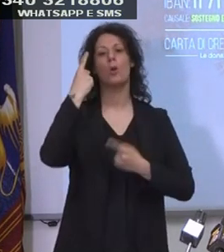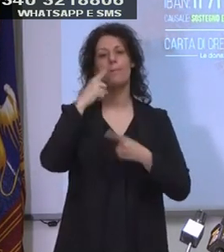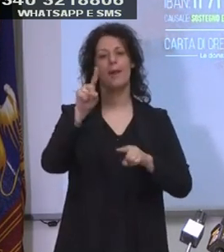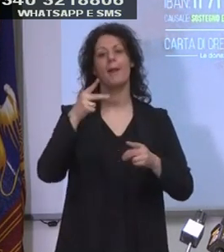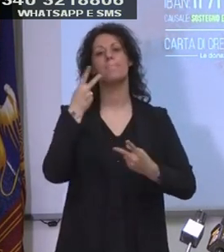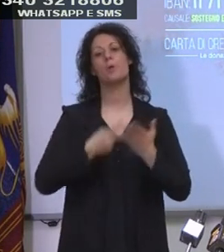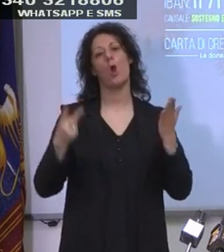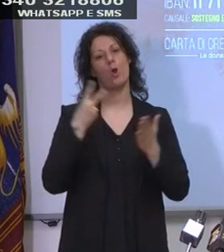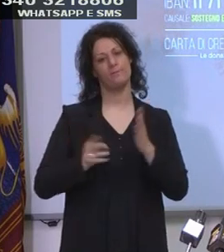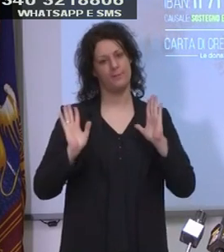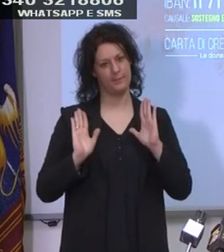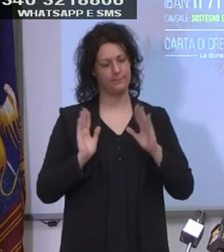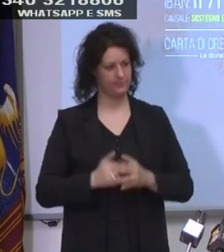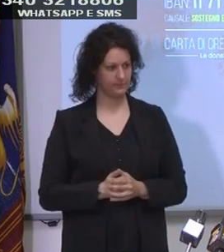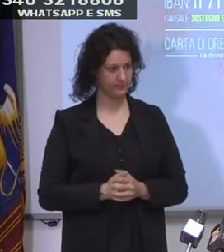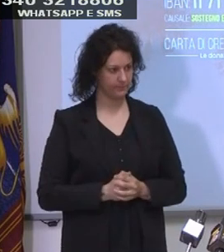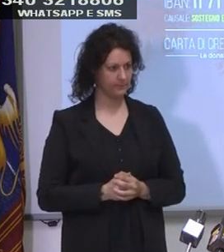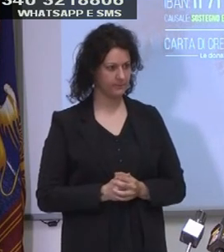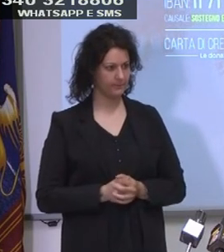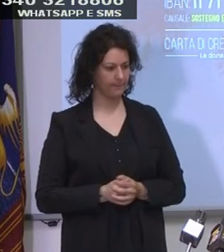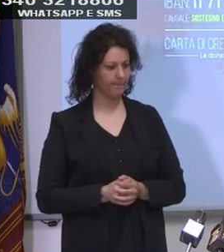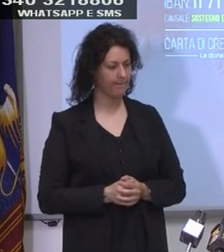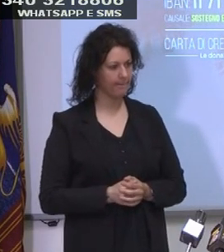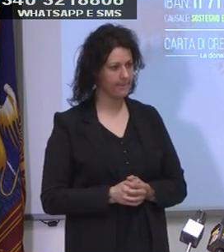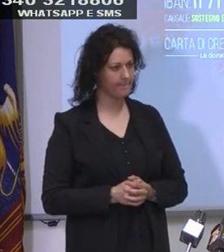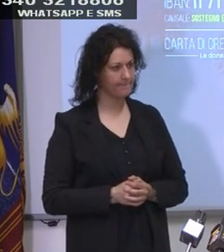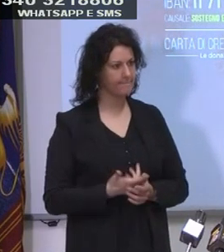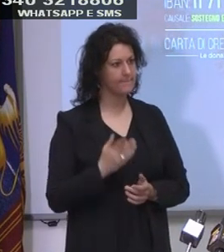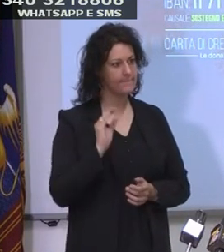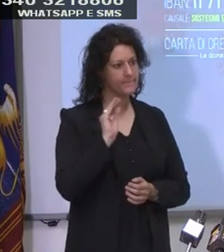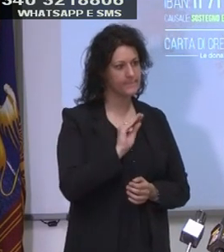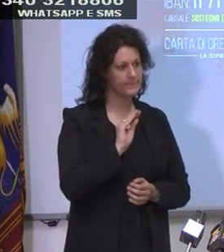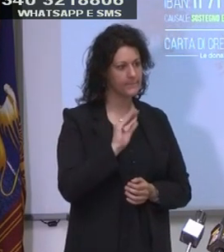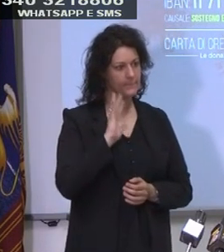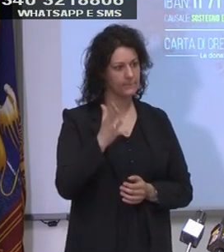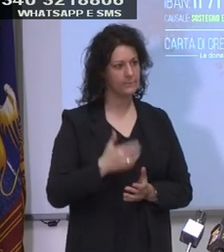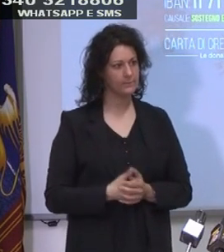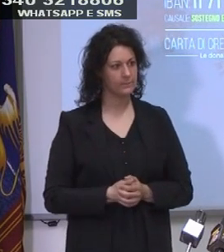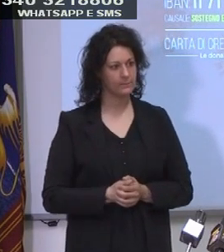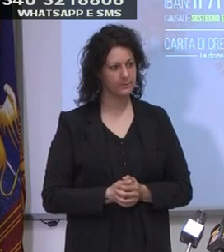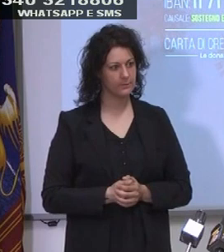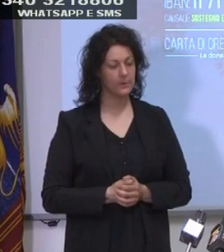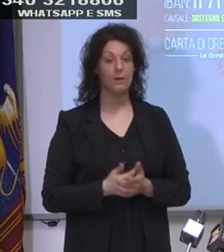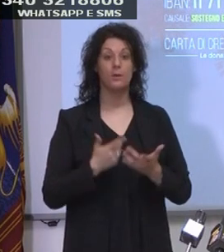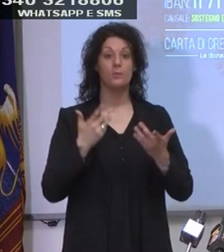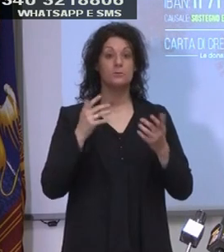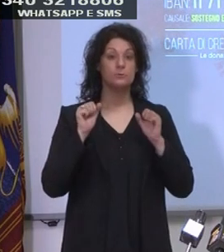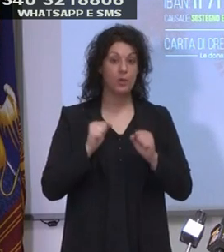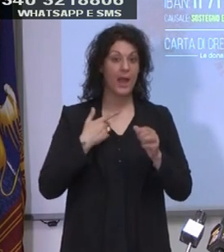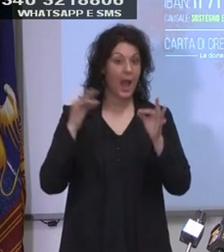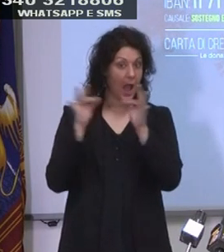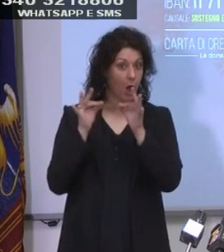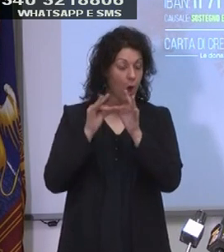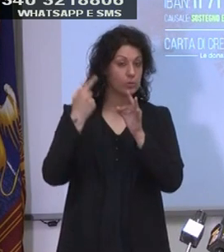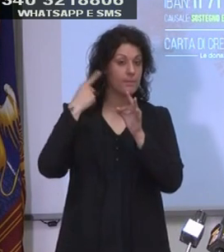Buoso Ansa chiede, si pensa ad accordi locali per la riapertura dei confini regionali, quindi accordi fra...